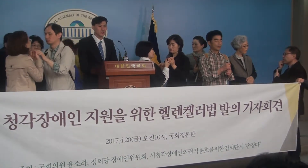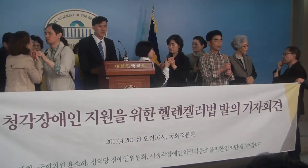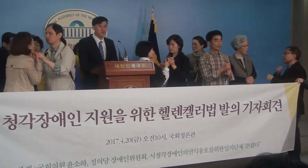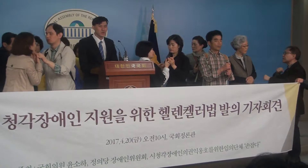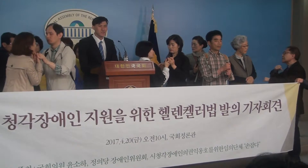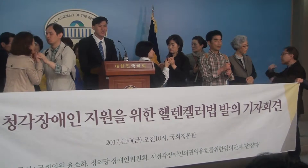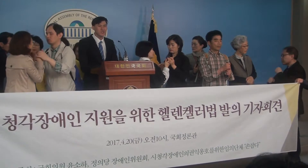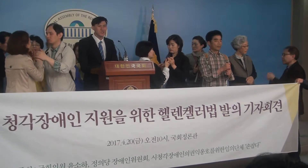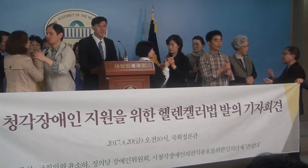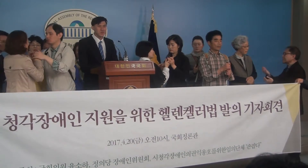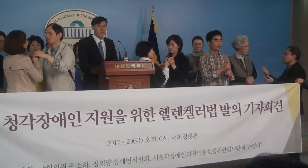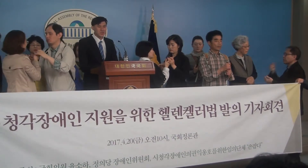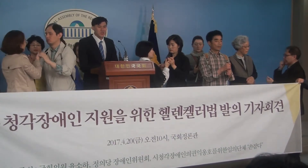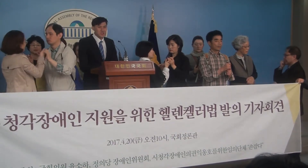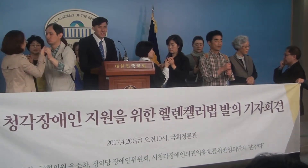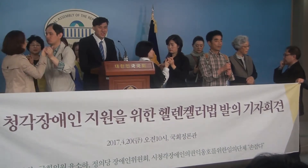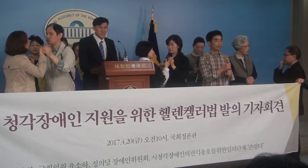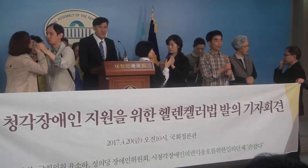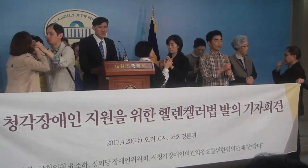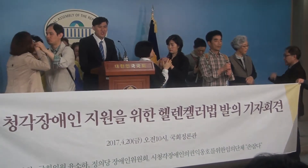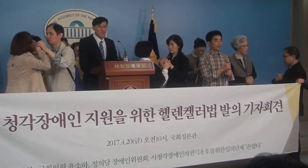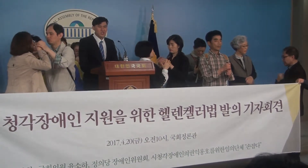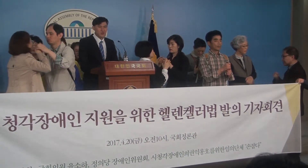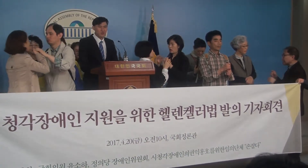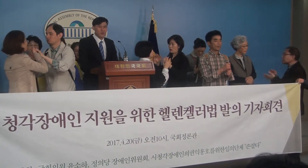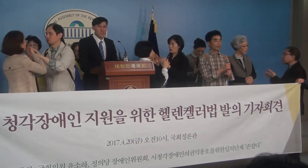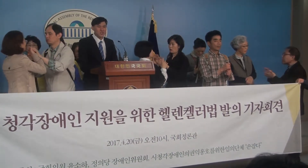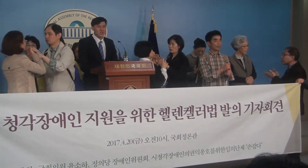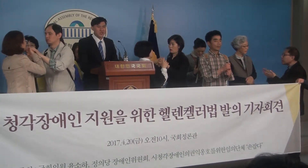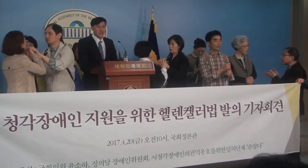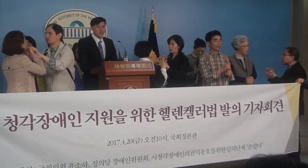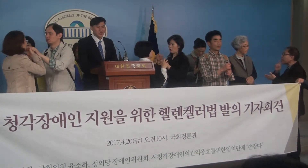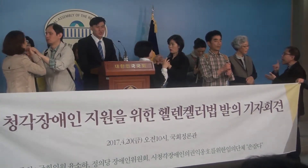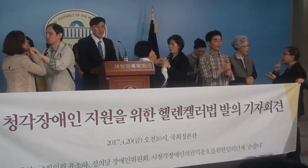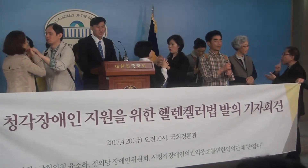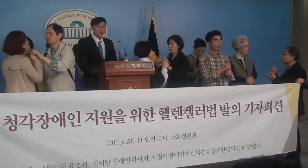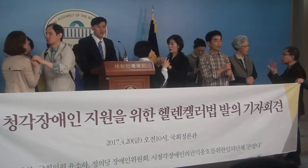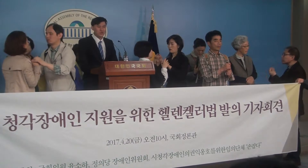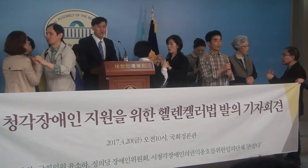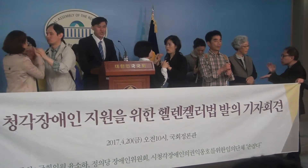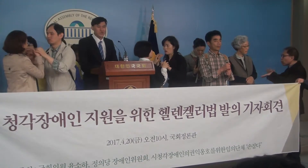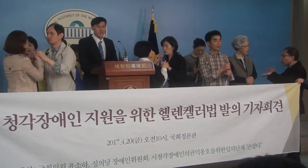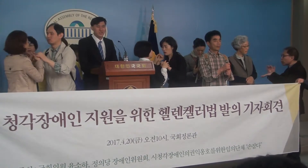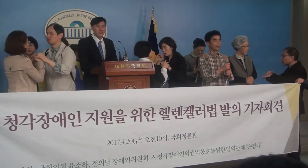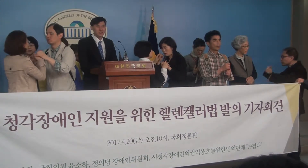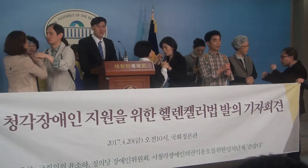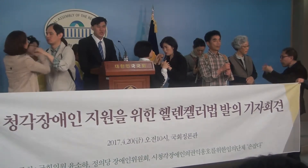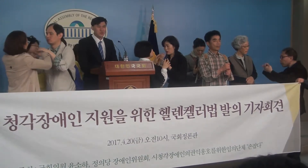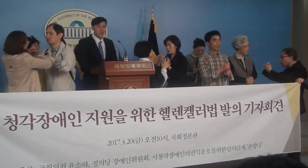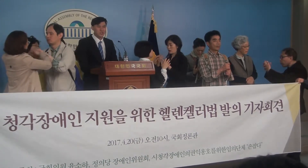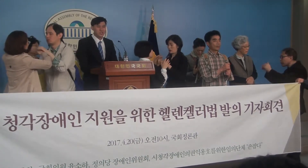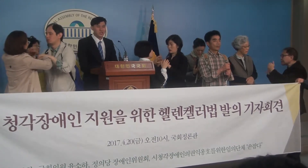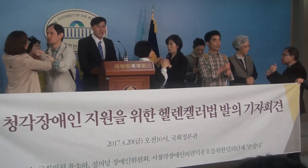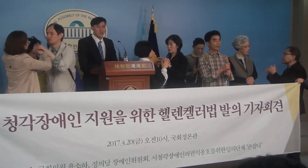자유롭게 이동하지 못합니다. 자신이 사용하는 의사소통 양식, 예컨대 손으로 수어를 만져서